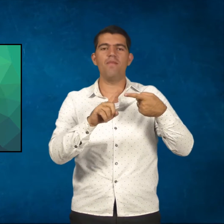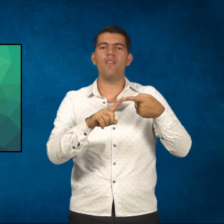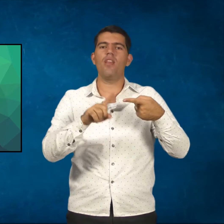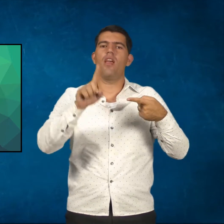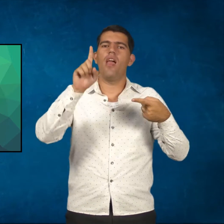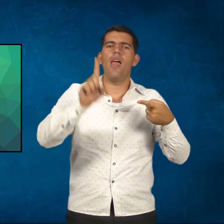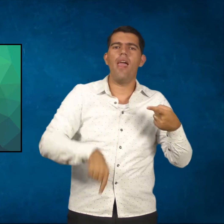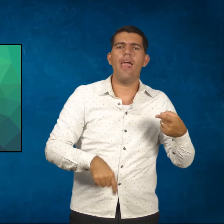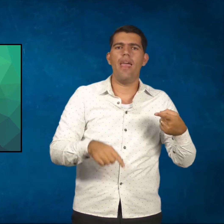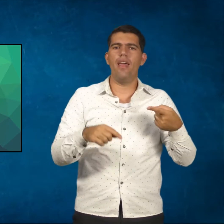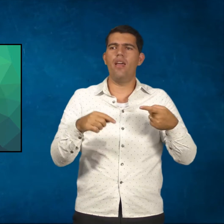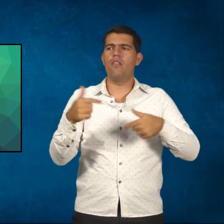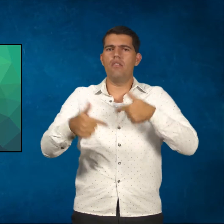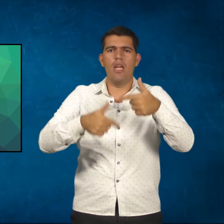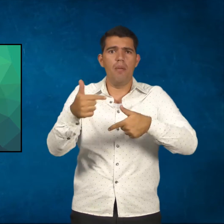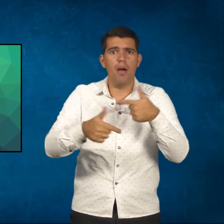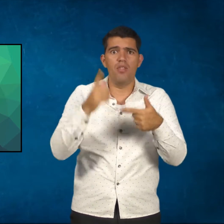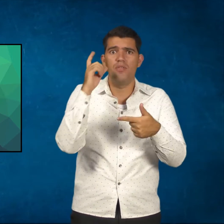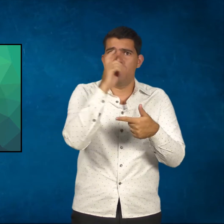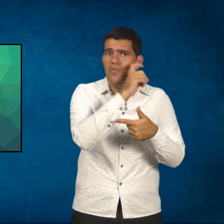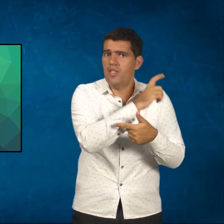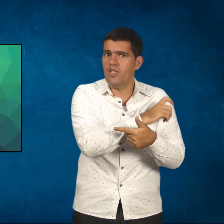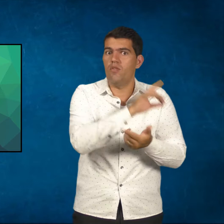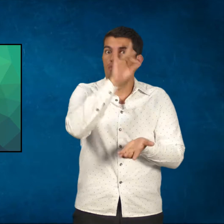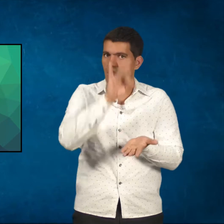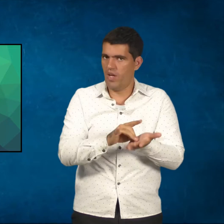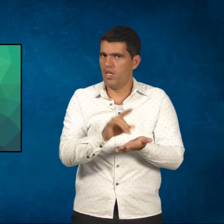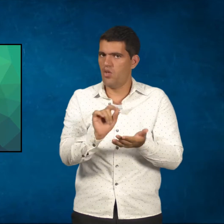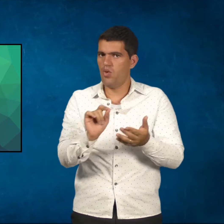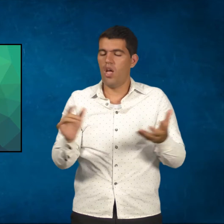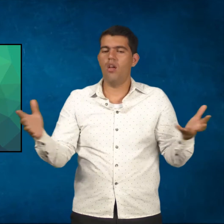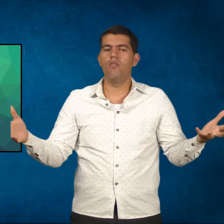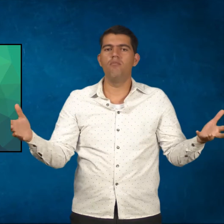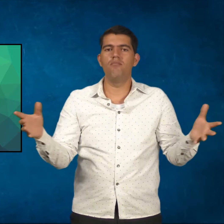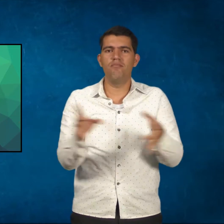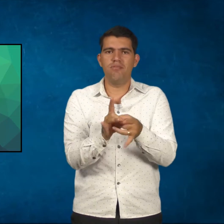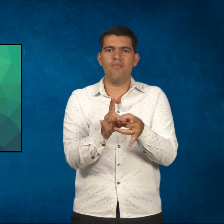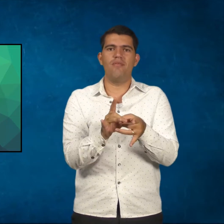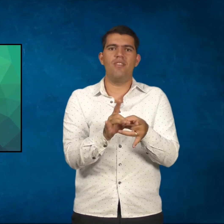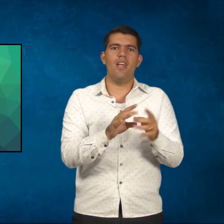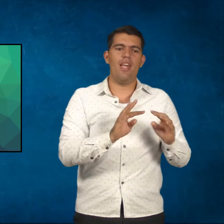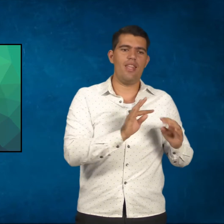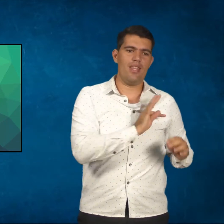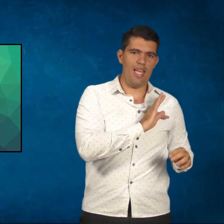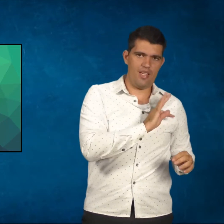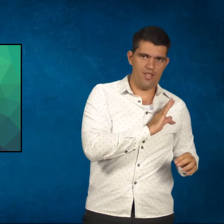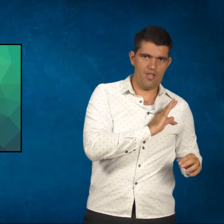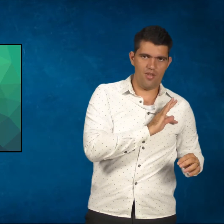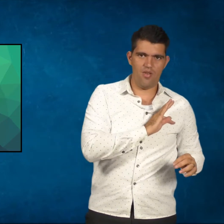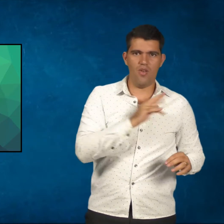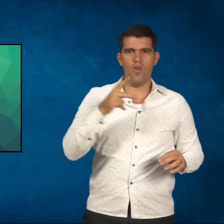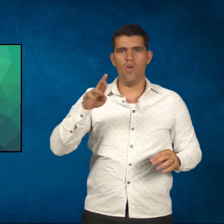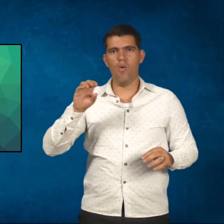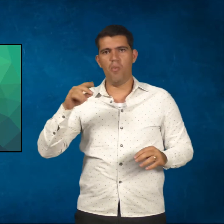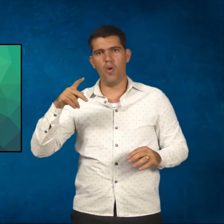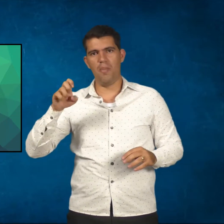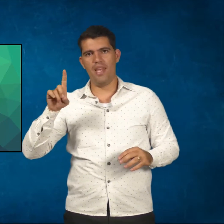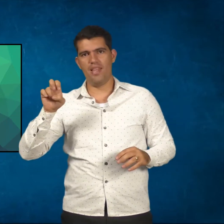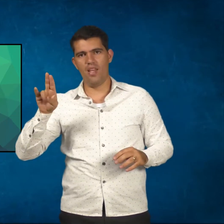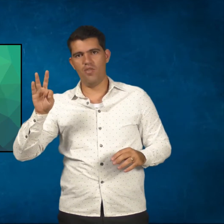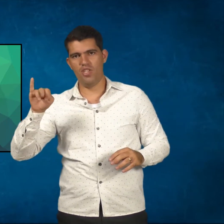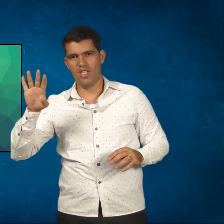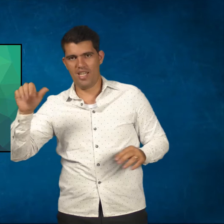a difícil tarefa de integração real entre a formação técnica e a propedêutica